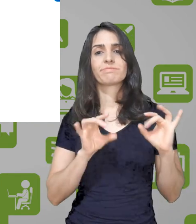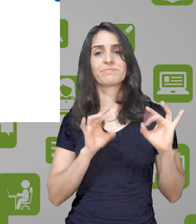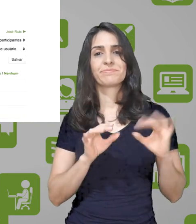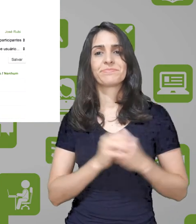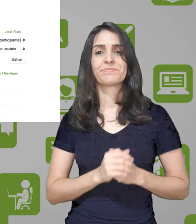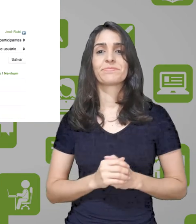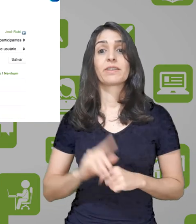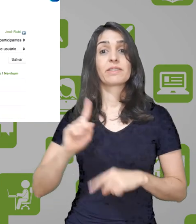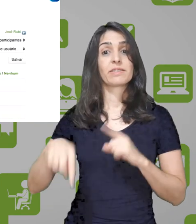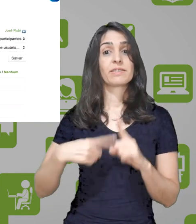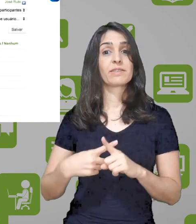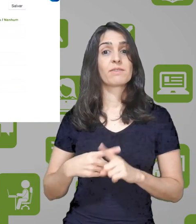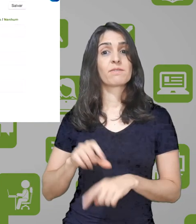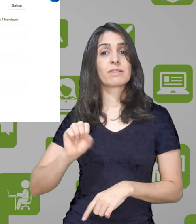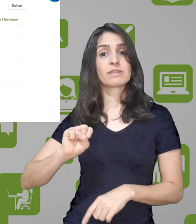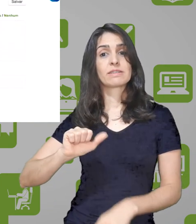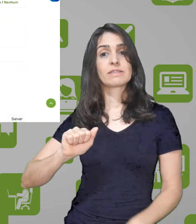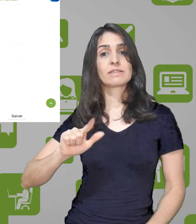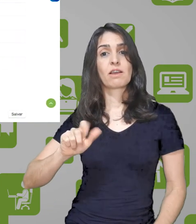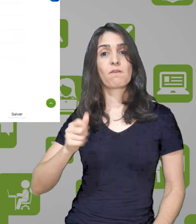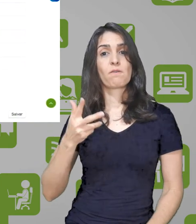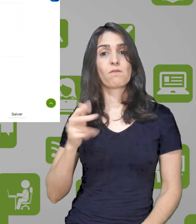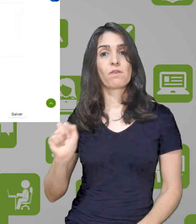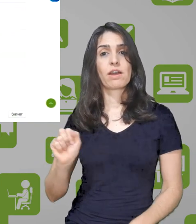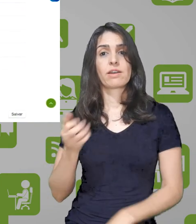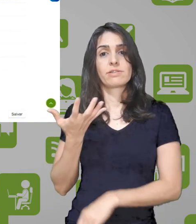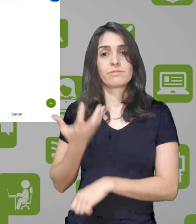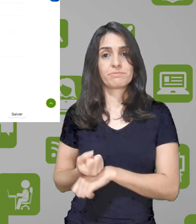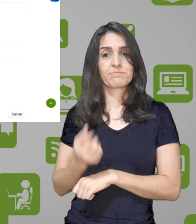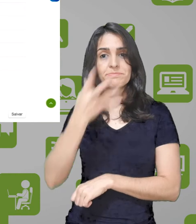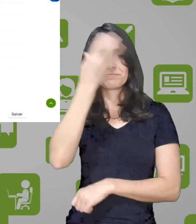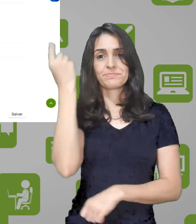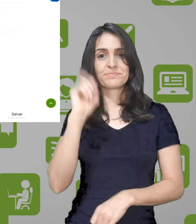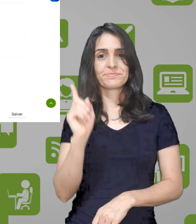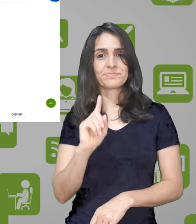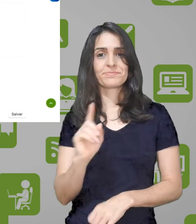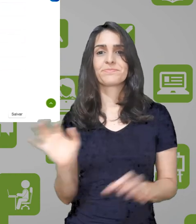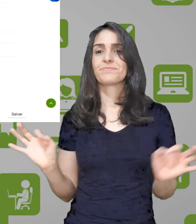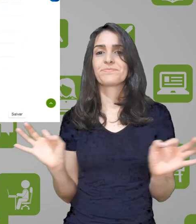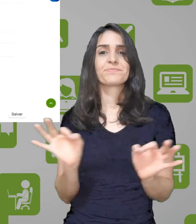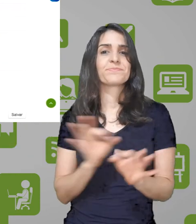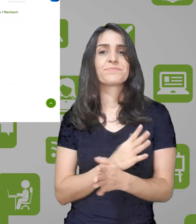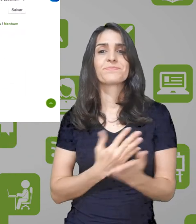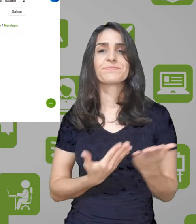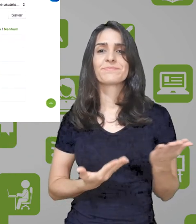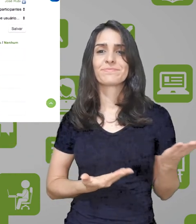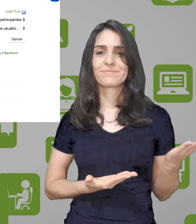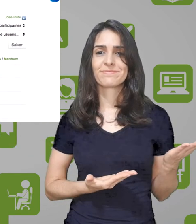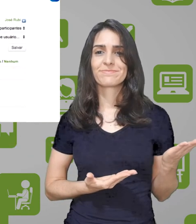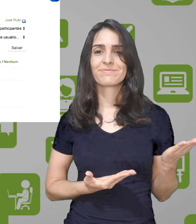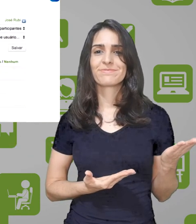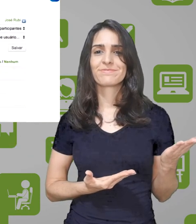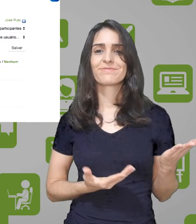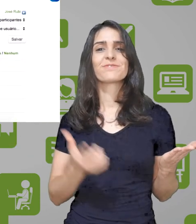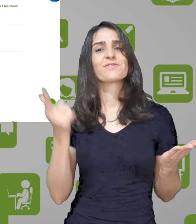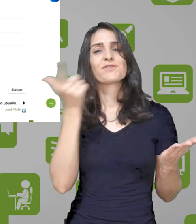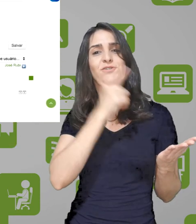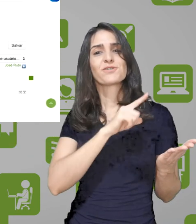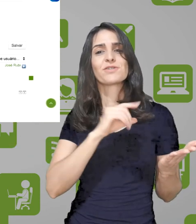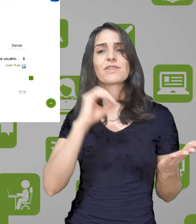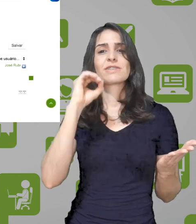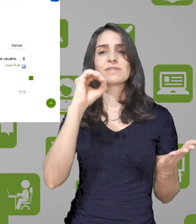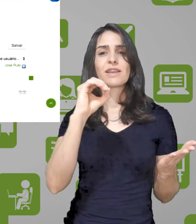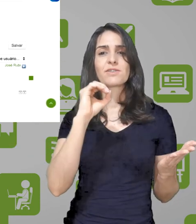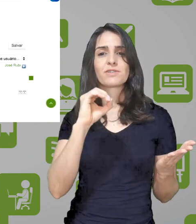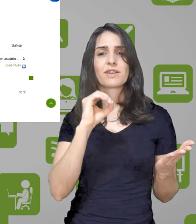ver o que que vai acontecer Pronto está aqui já a Joaquina com